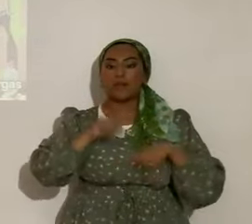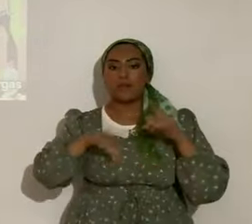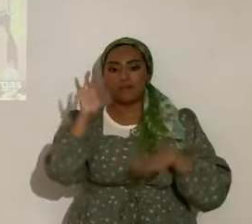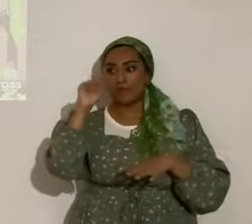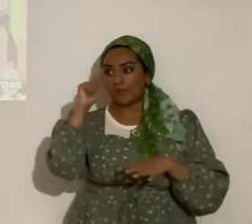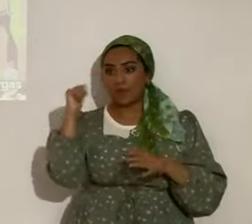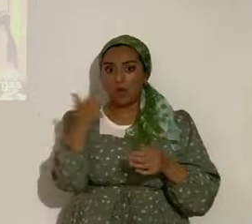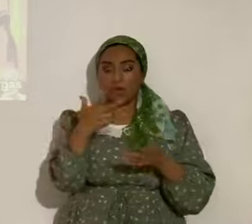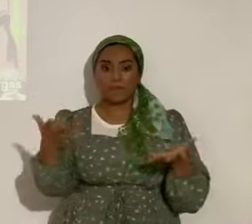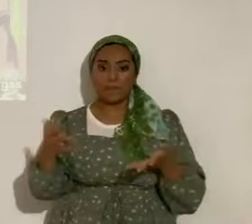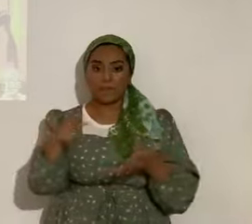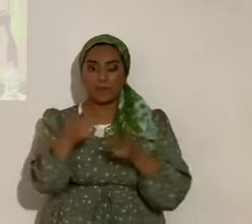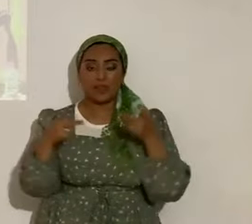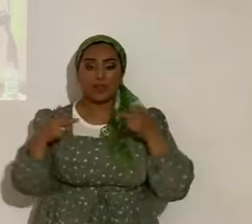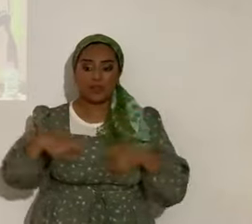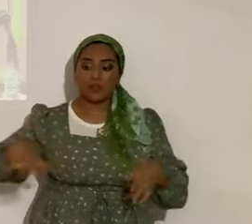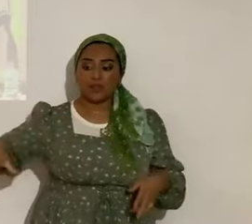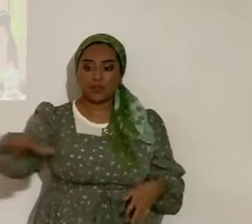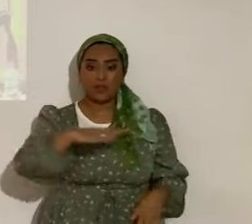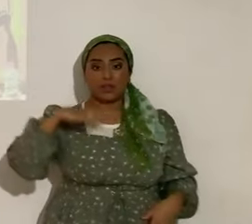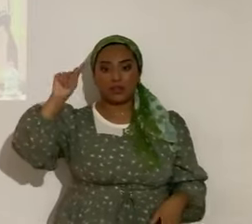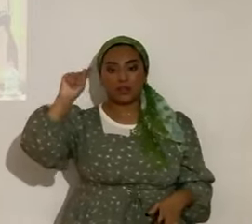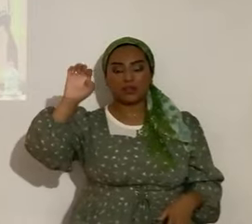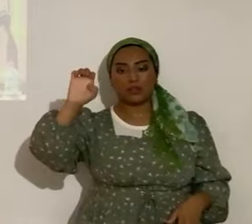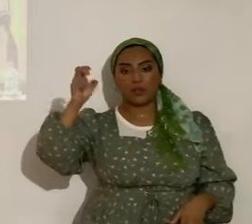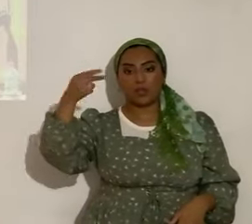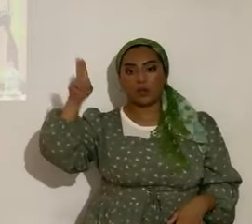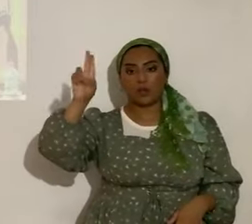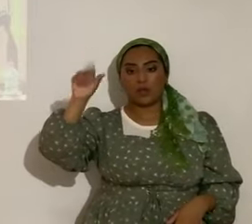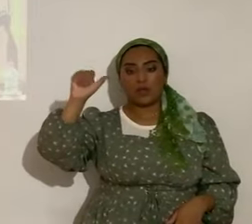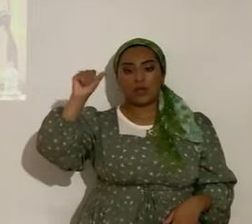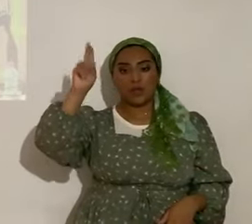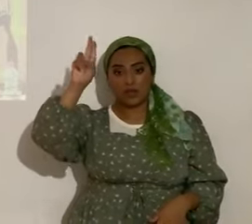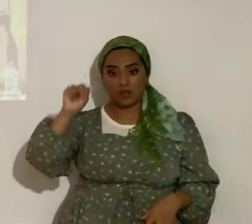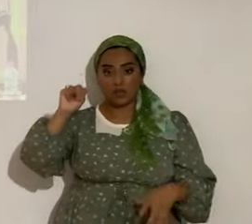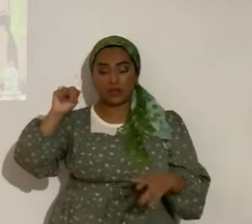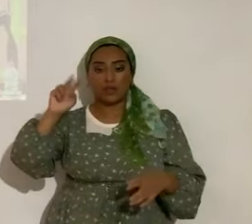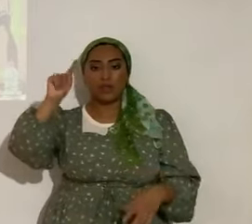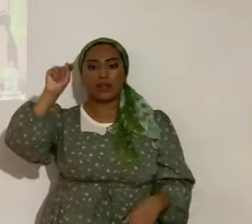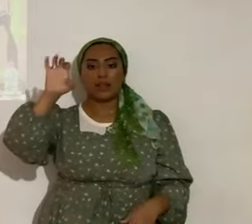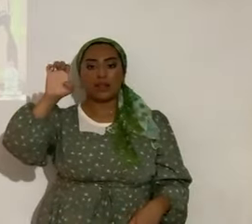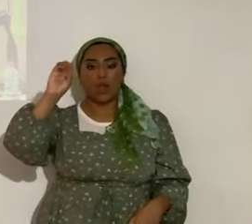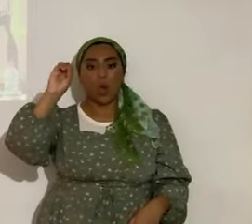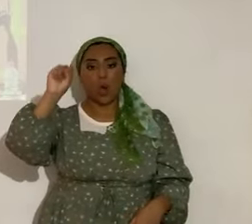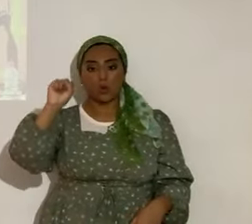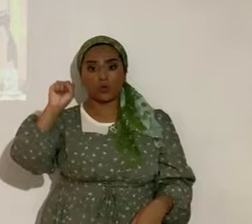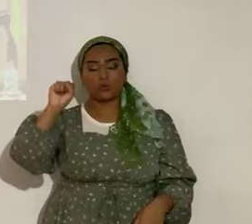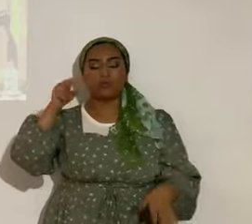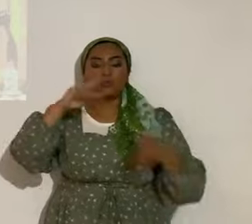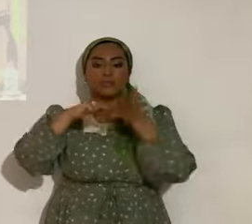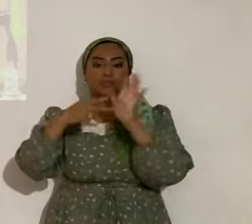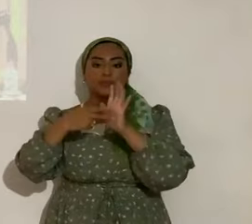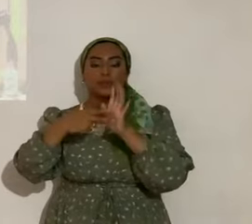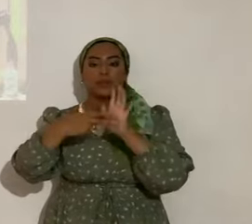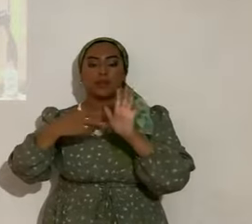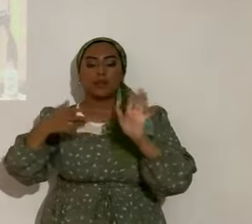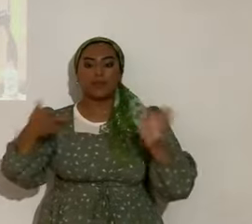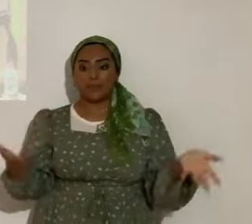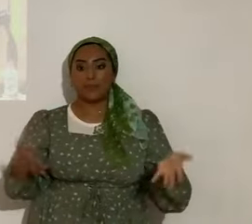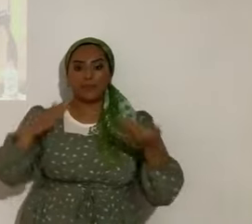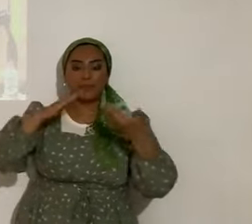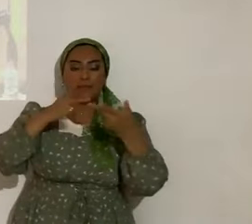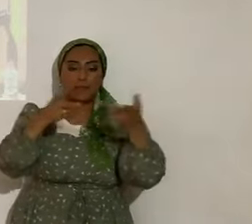esta área, por eso se llama Tehuacán, para los que no conocen qué significa, Teos, Yahshua se reprenda eso, de